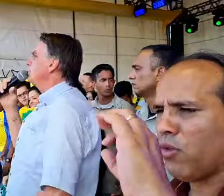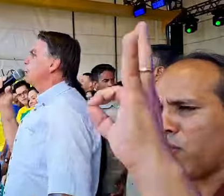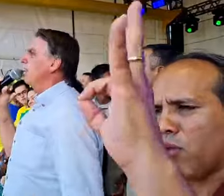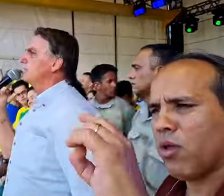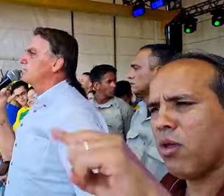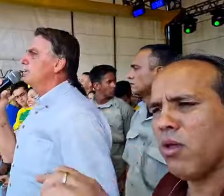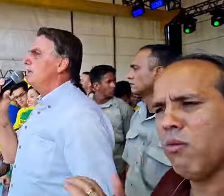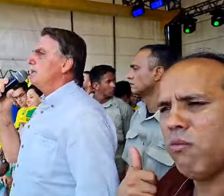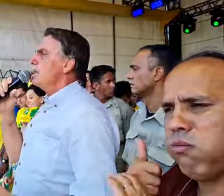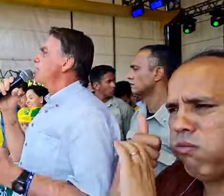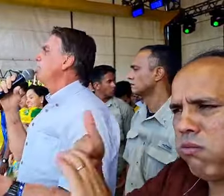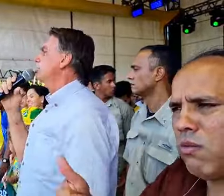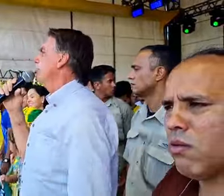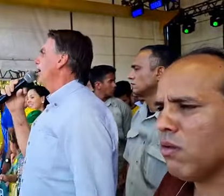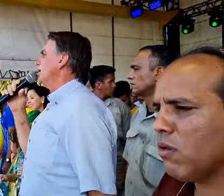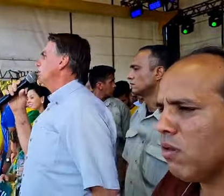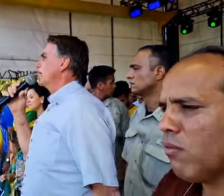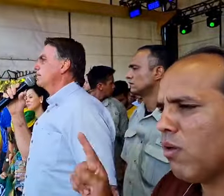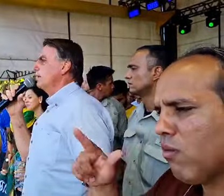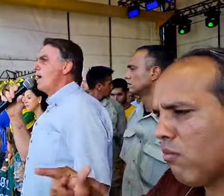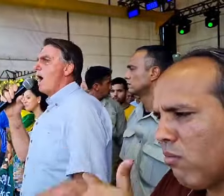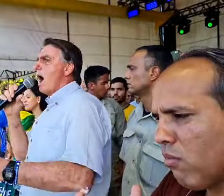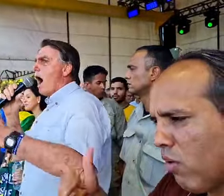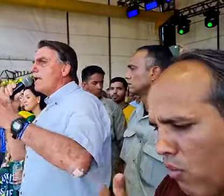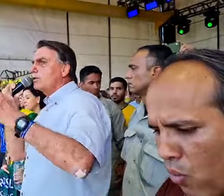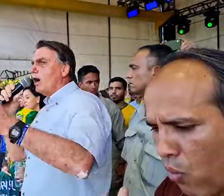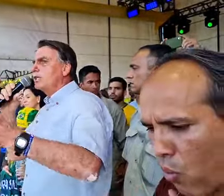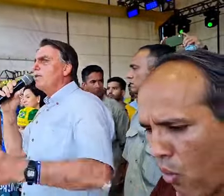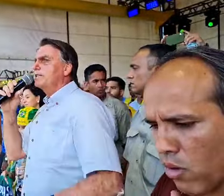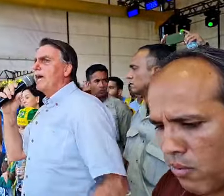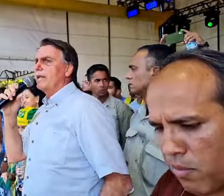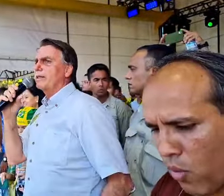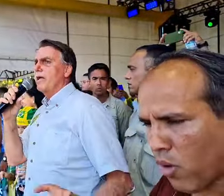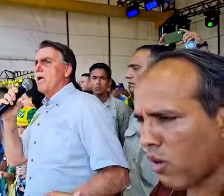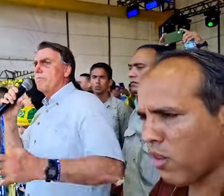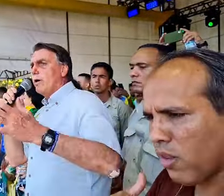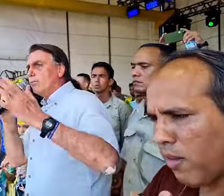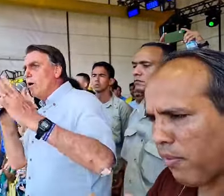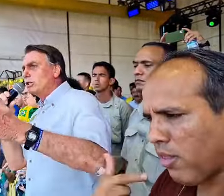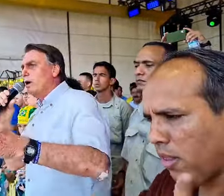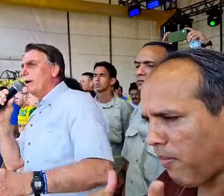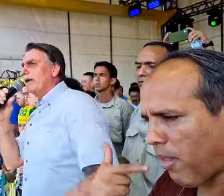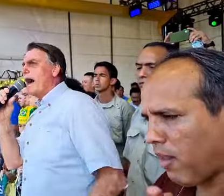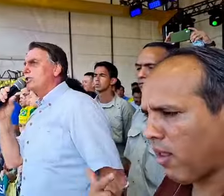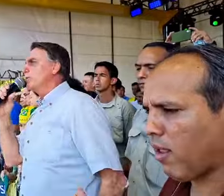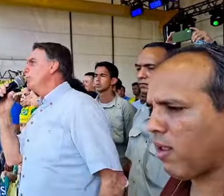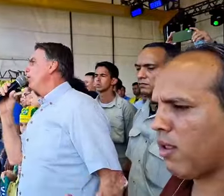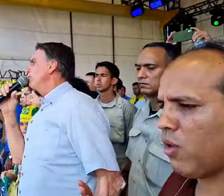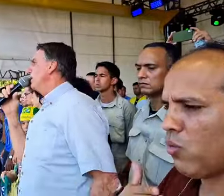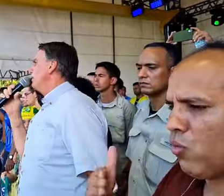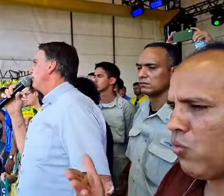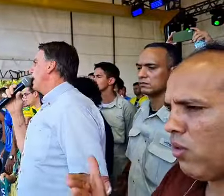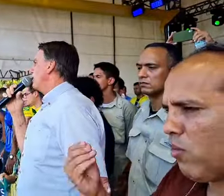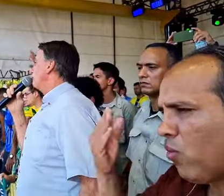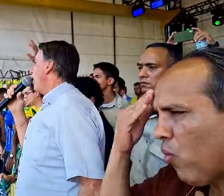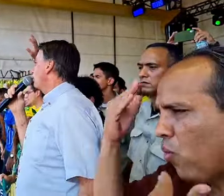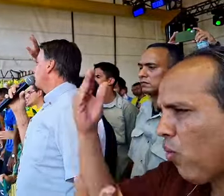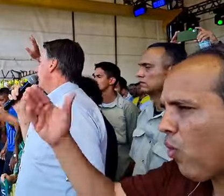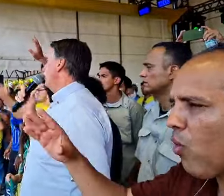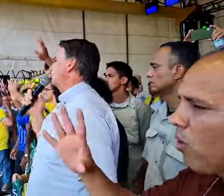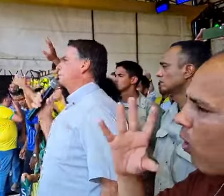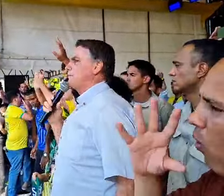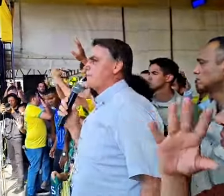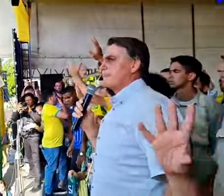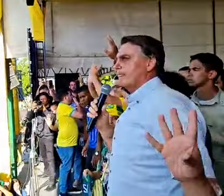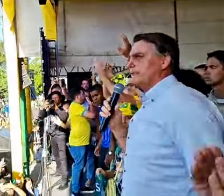90% são cristãos e são trabalhadores. A todos vocês, meu muito obrigado por me ouvir e por esses